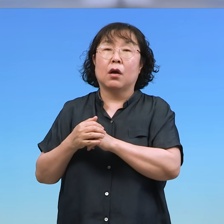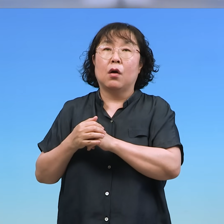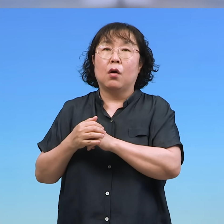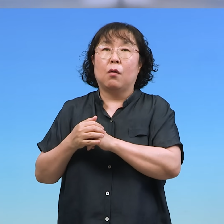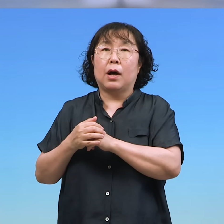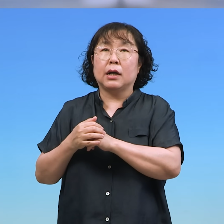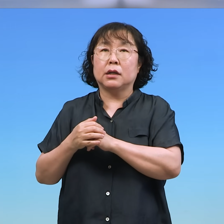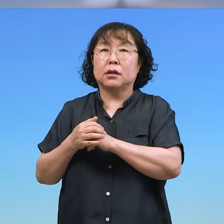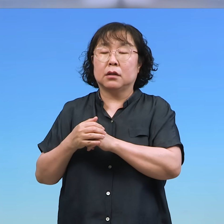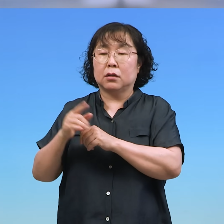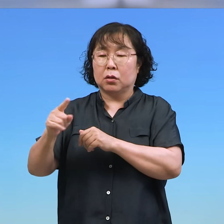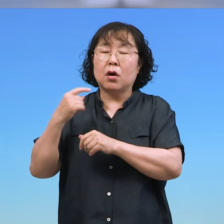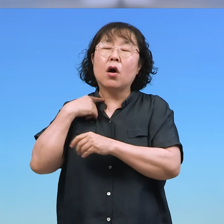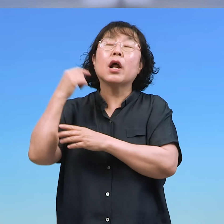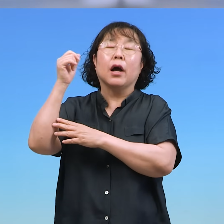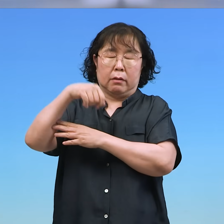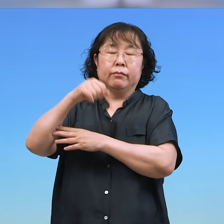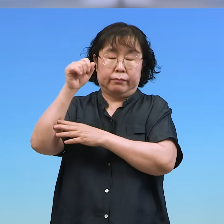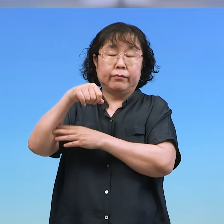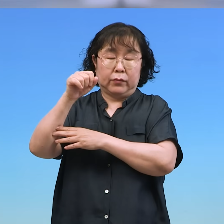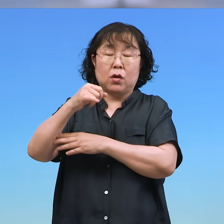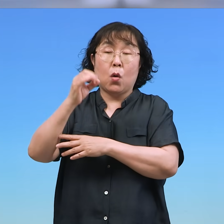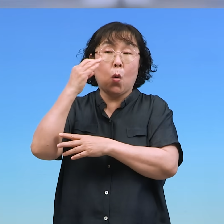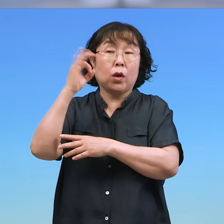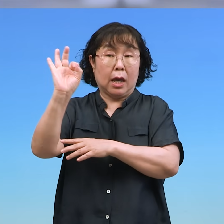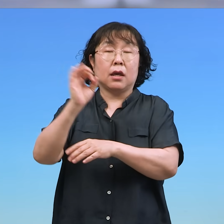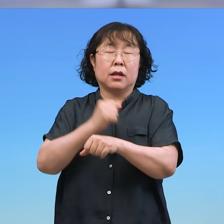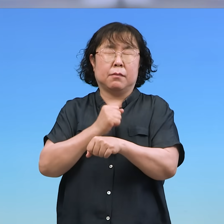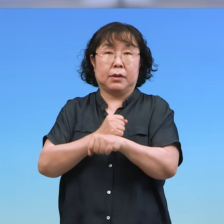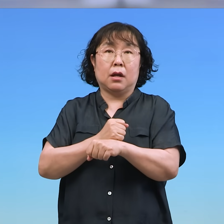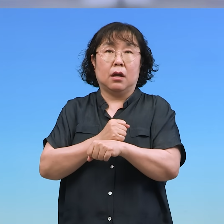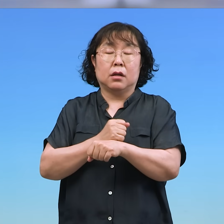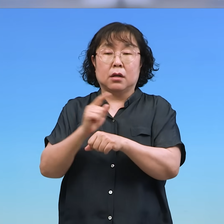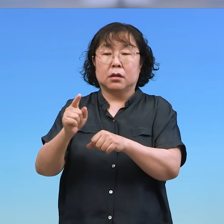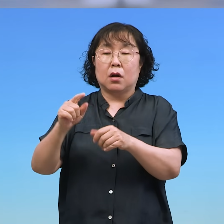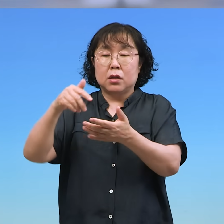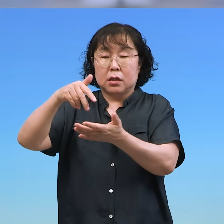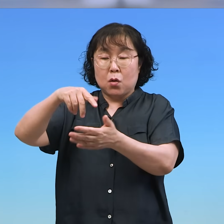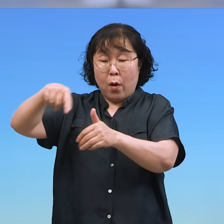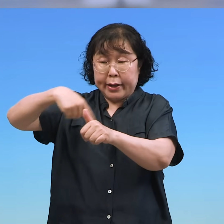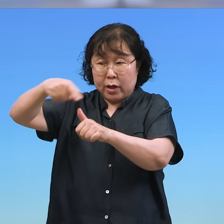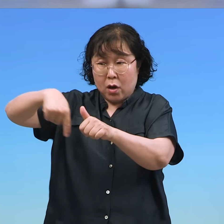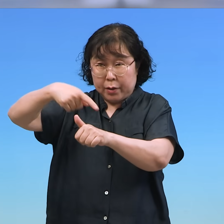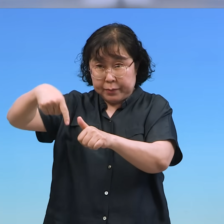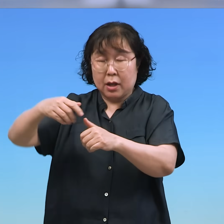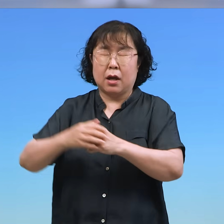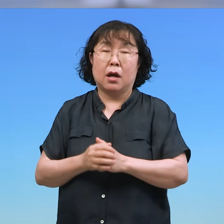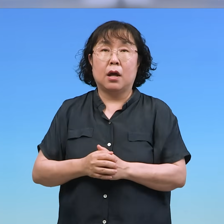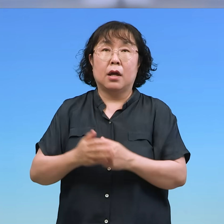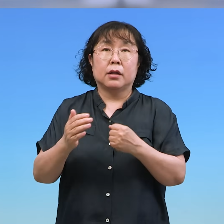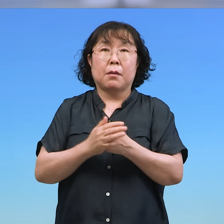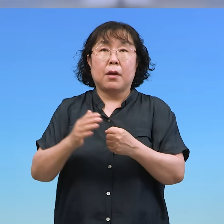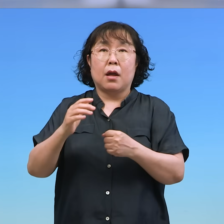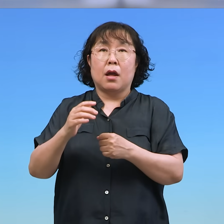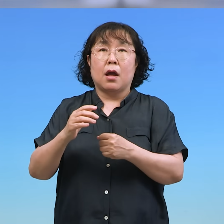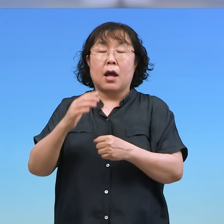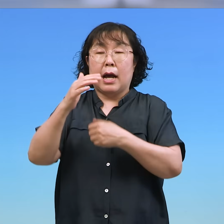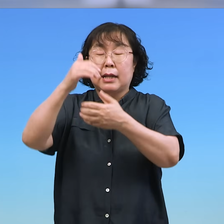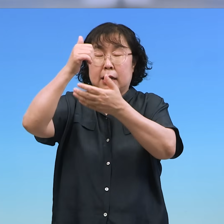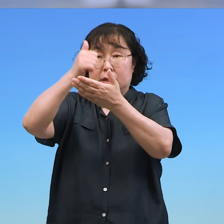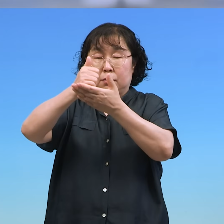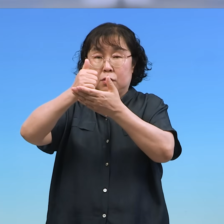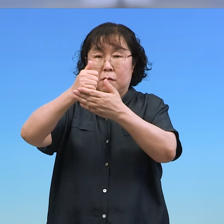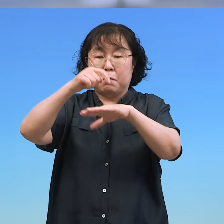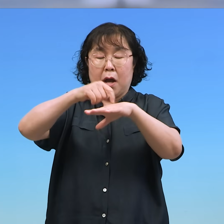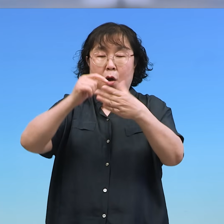정치가 왕은 많지가 않은가 봐요. 허락했죠? 이 상황이에요. 그러면 하나님은 중심을 보시니까